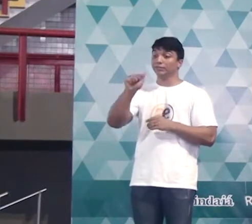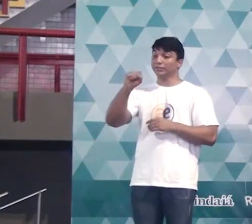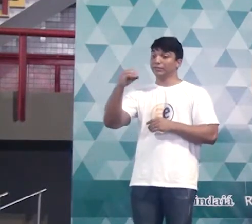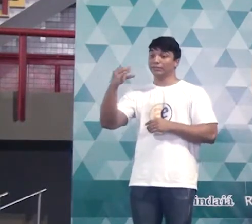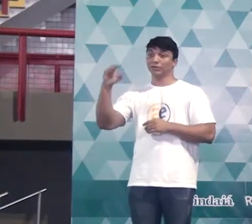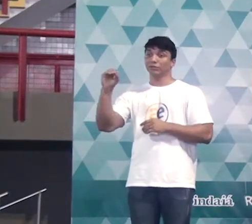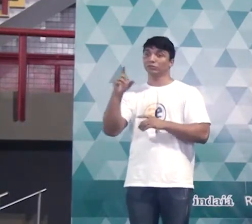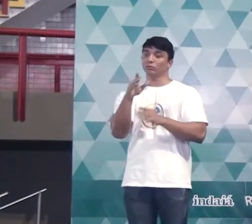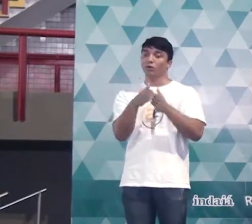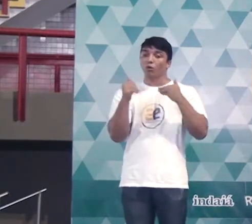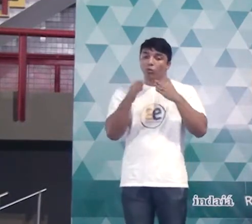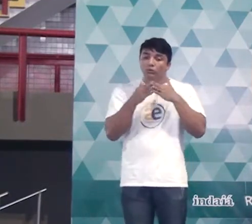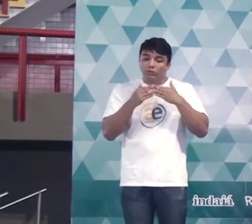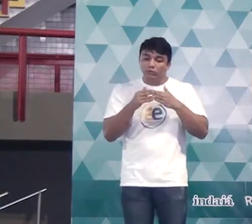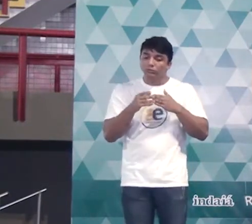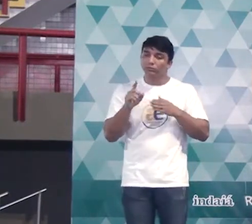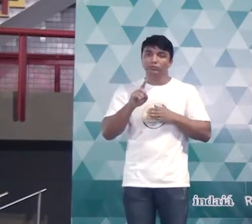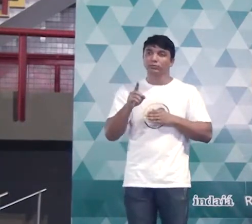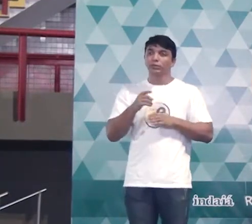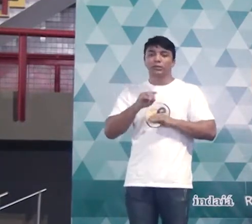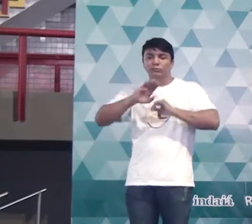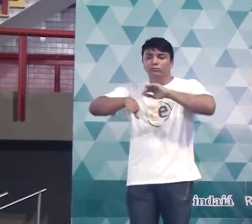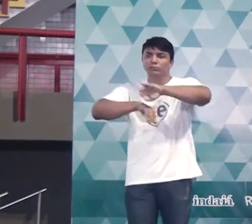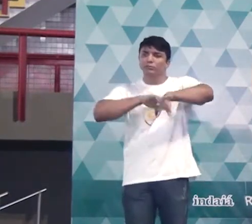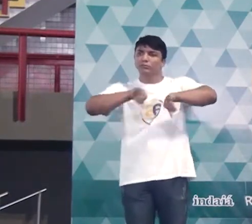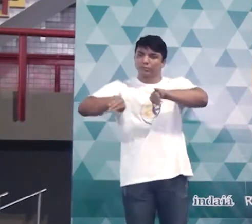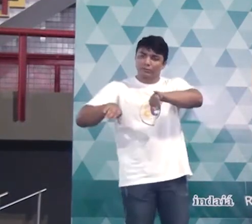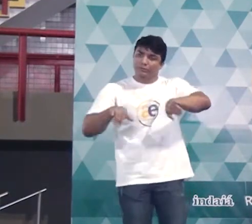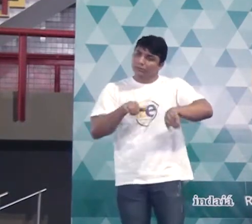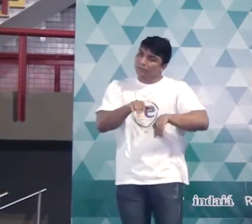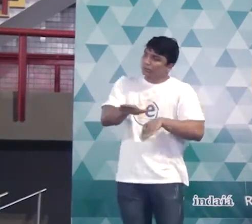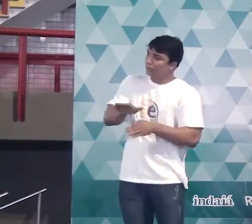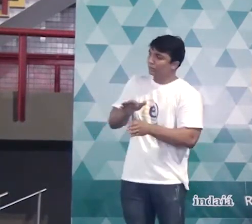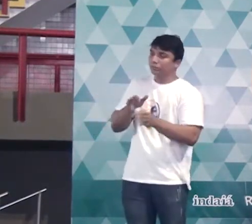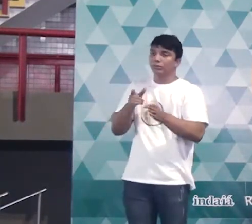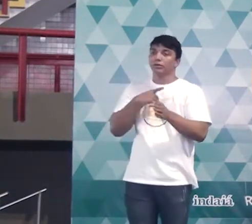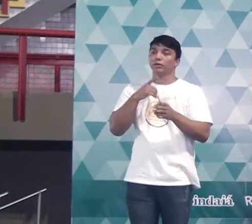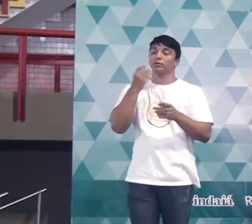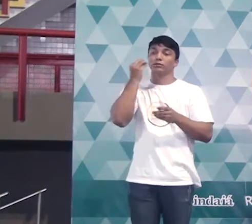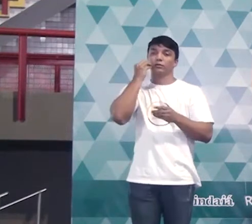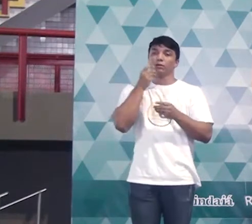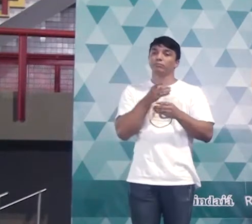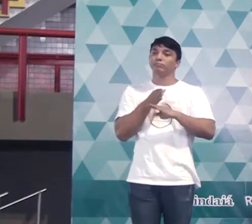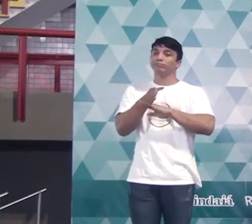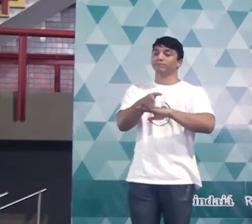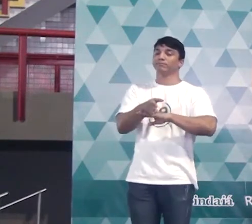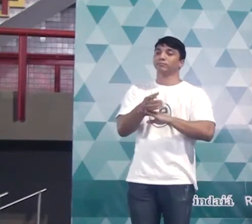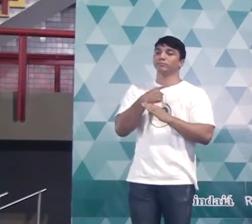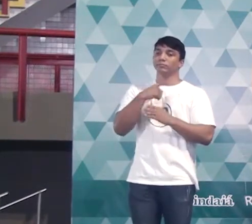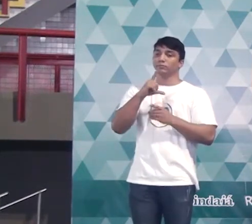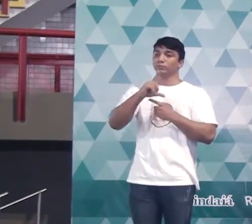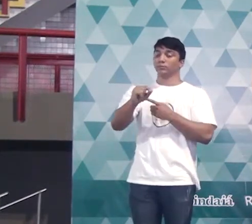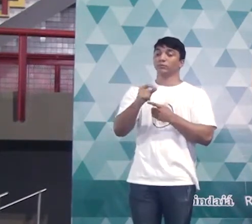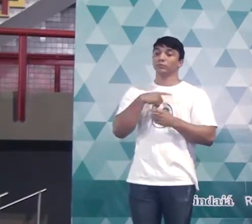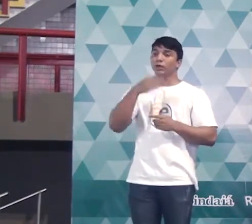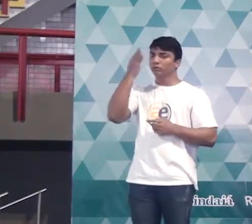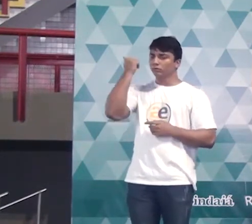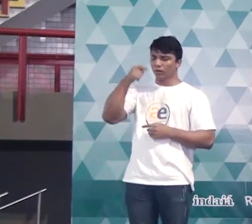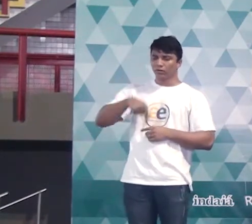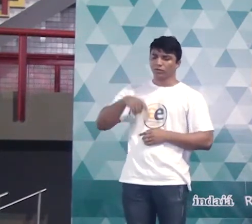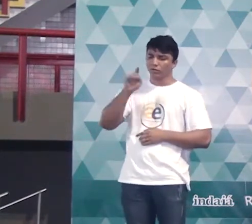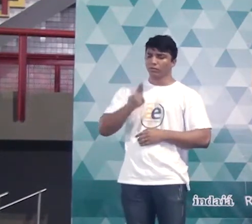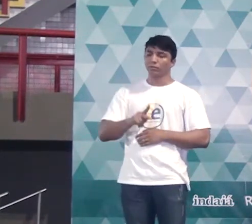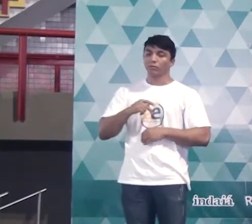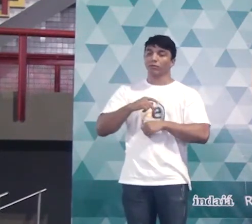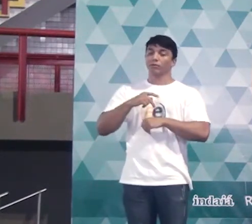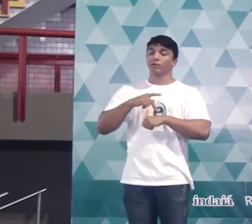mim passar. São do Meio, olha, eu vou dizer uma coisa para você. Eu sei que vivemos num país muito católico, mas não